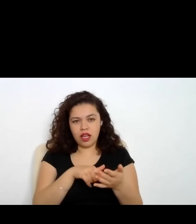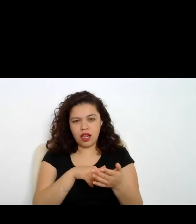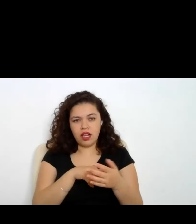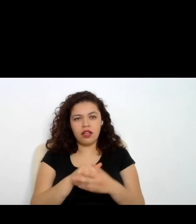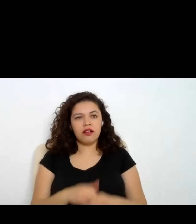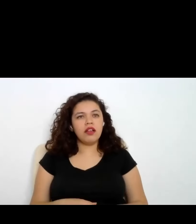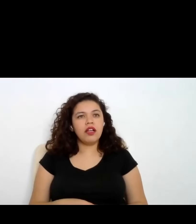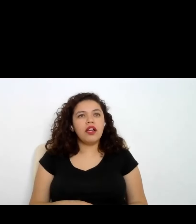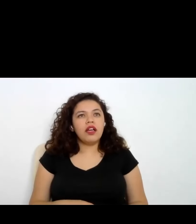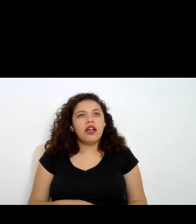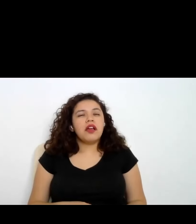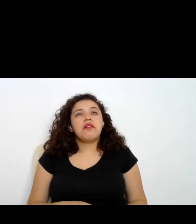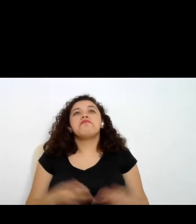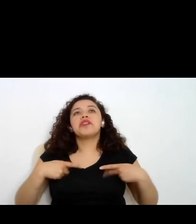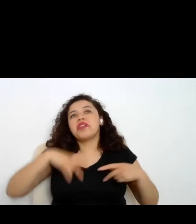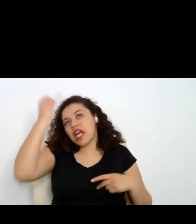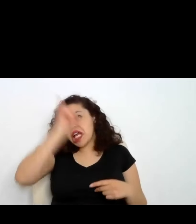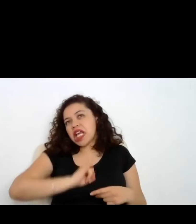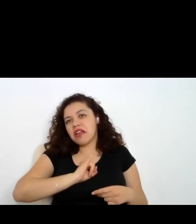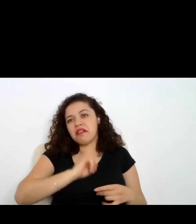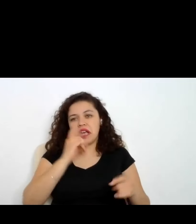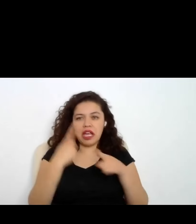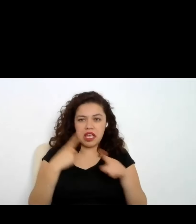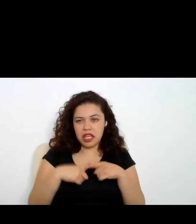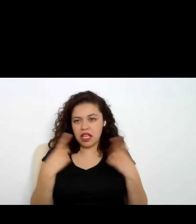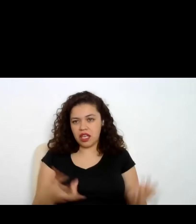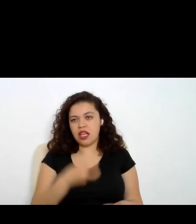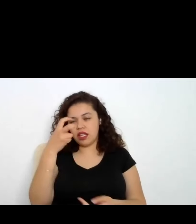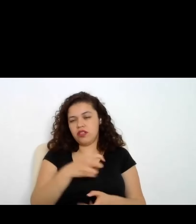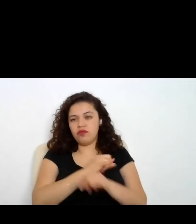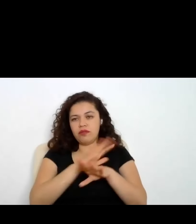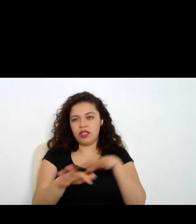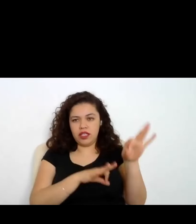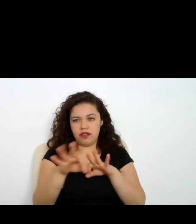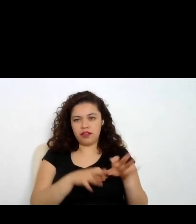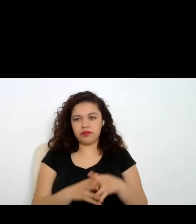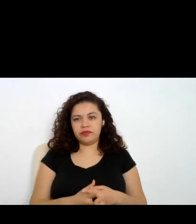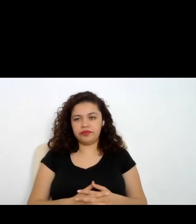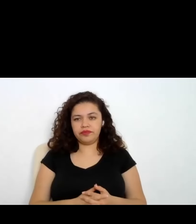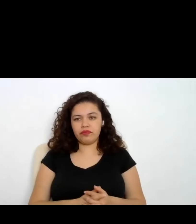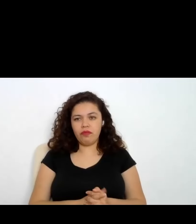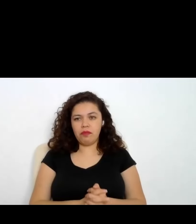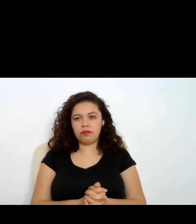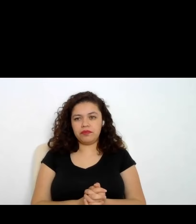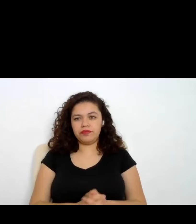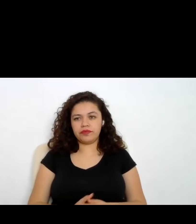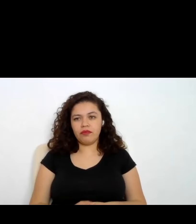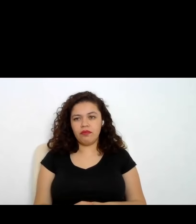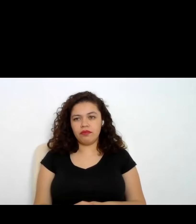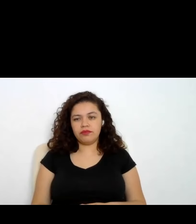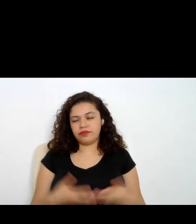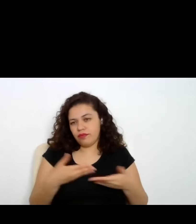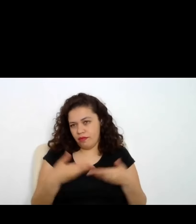mejor sus jefes, en fin, esos son datos laborales. Y bueno, ahora vamos a